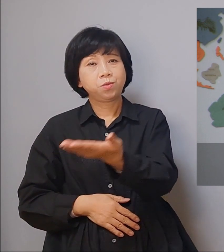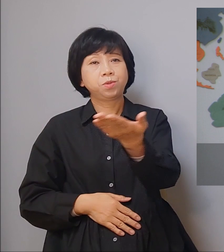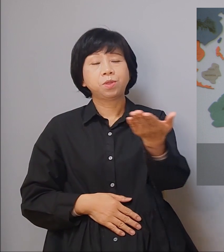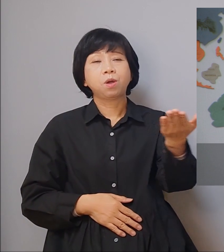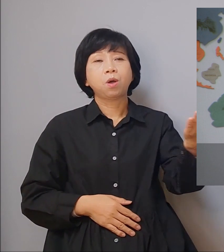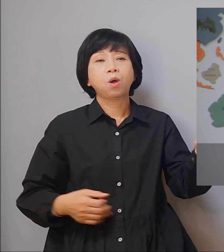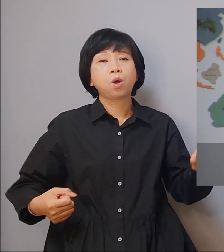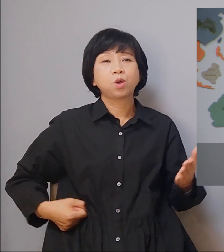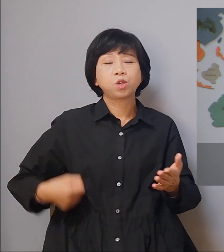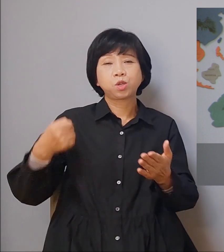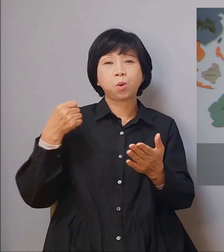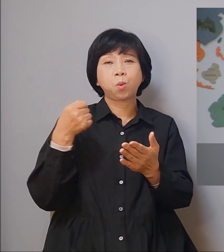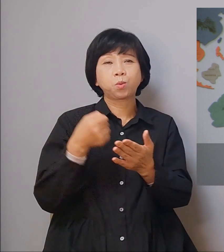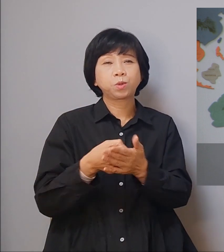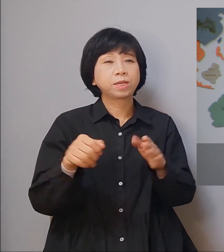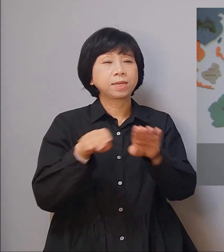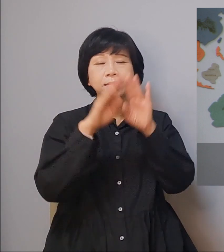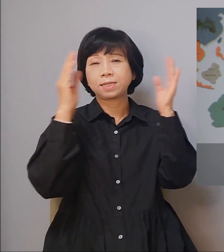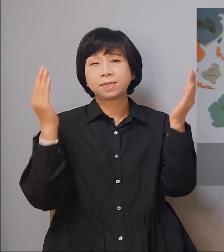너